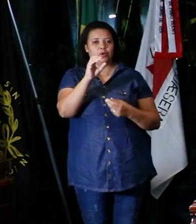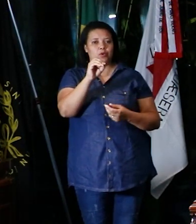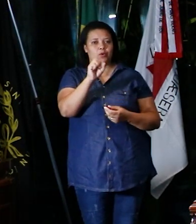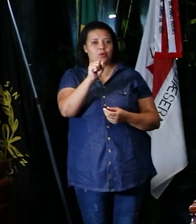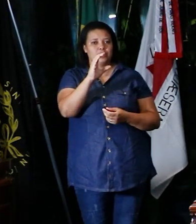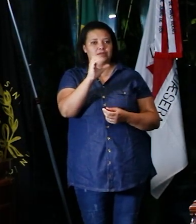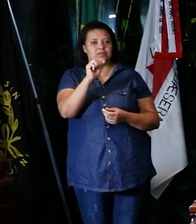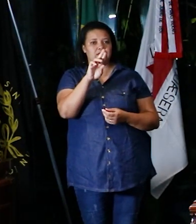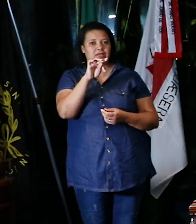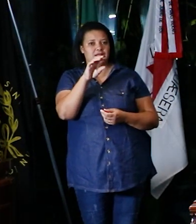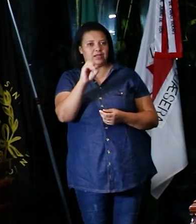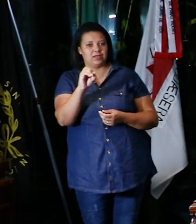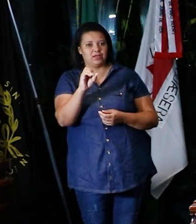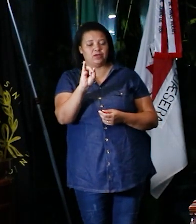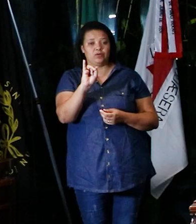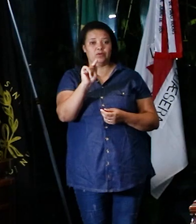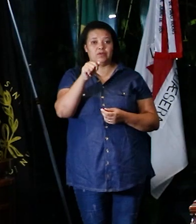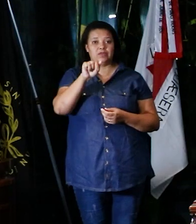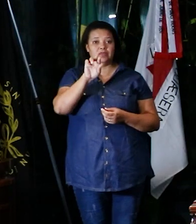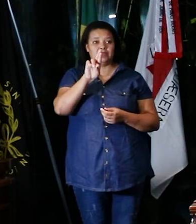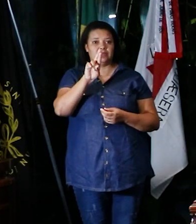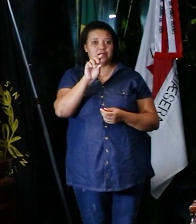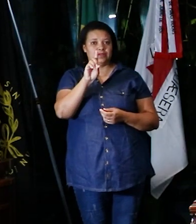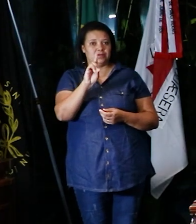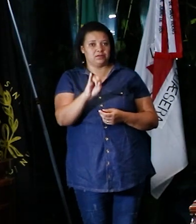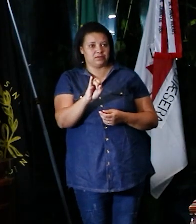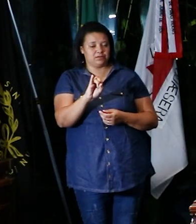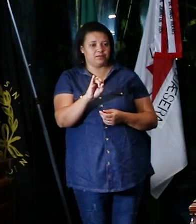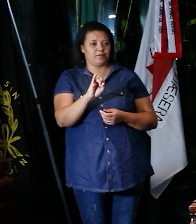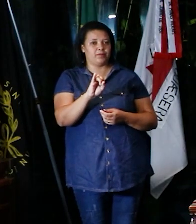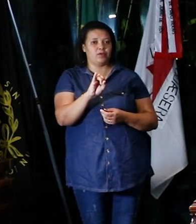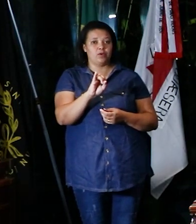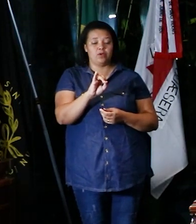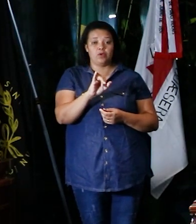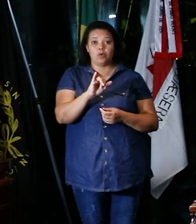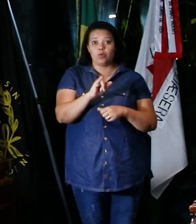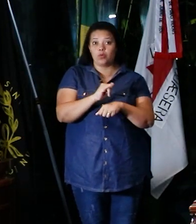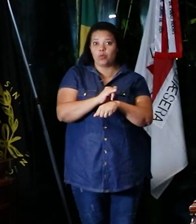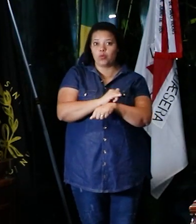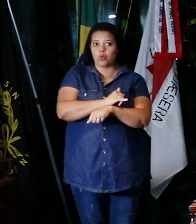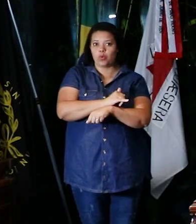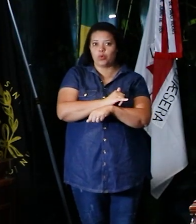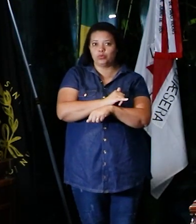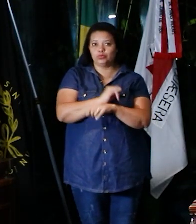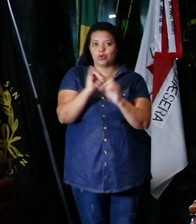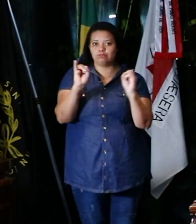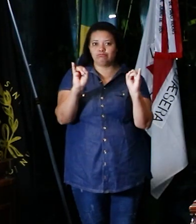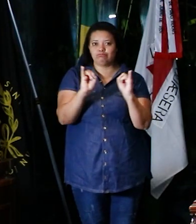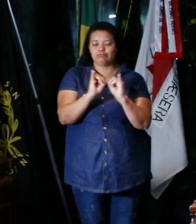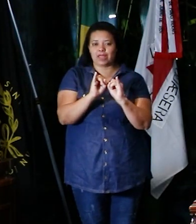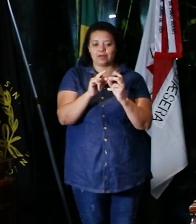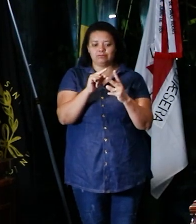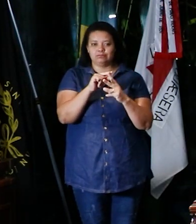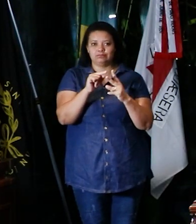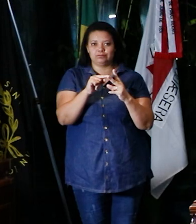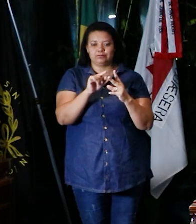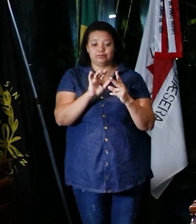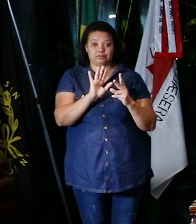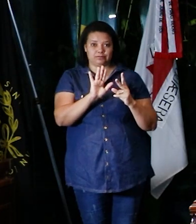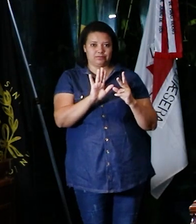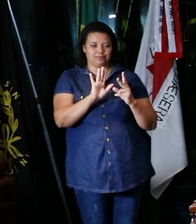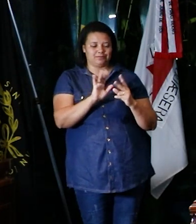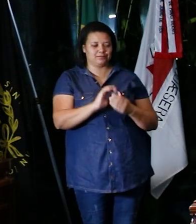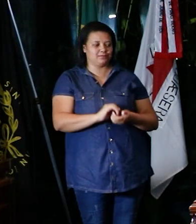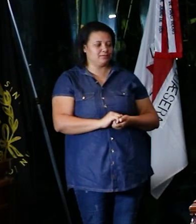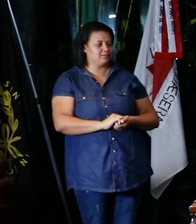Ingrid Bergman, Cacilda Becker, o Gordo e o Mar... Faz questão, peraí, se eu estou pulando alguma coisa